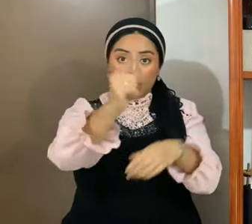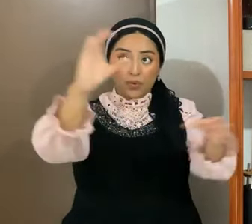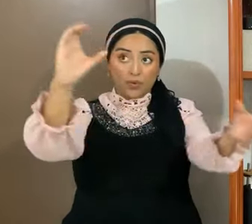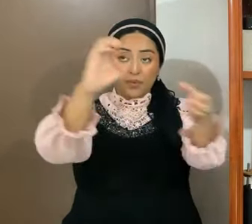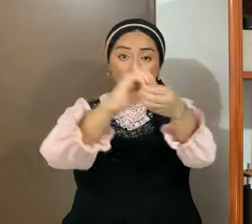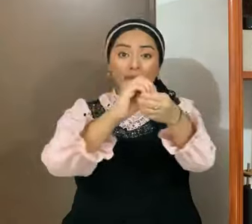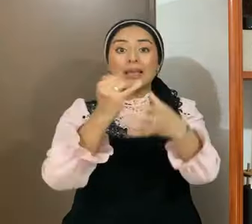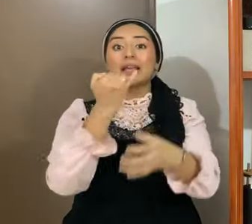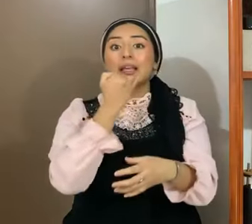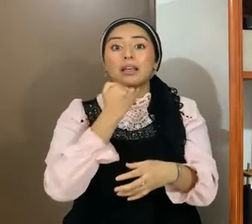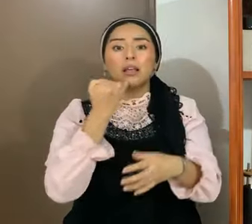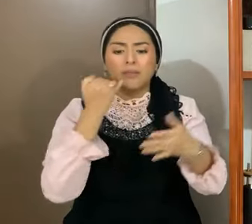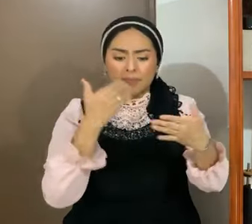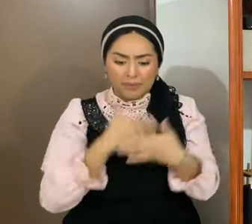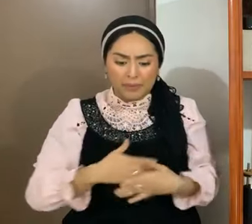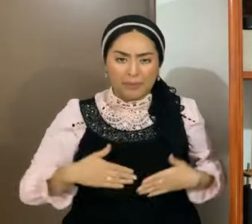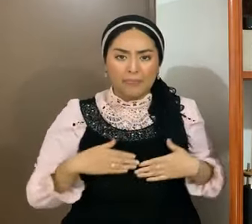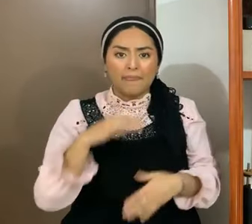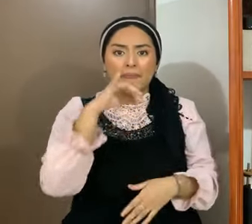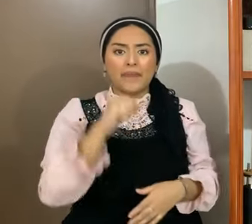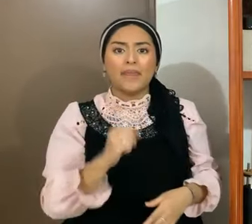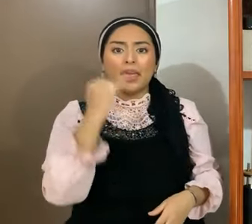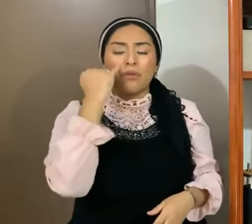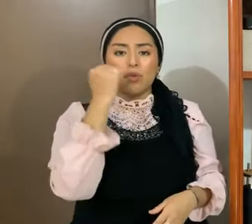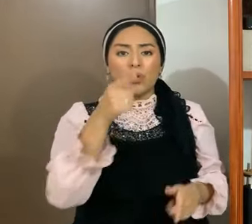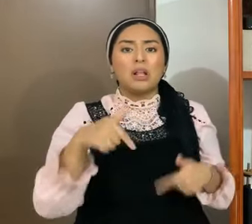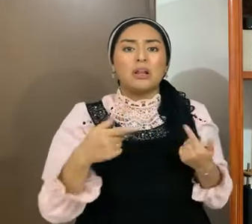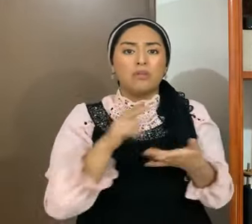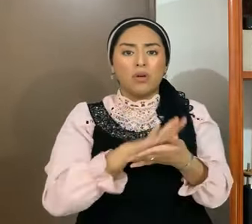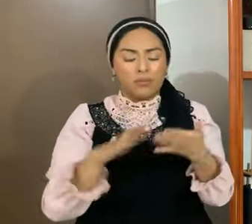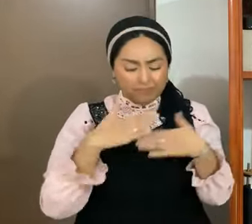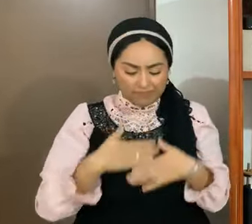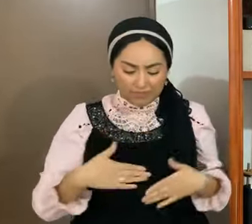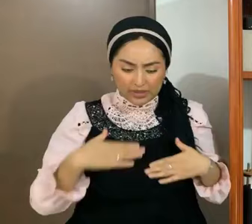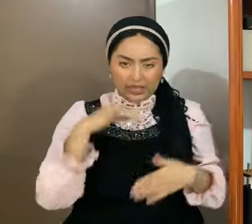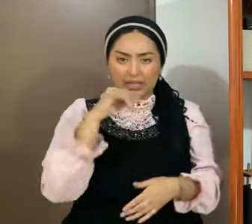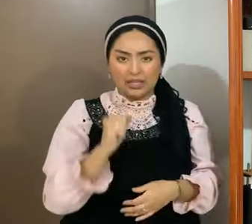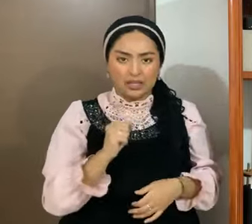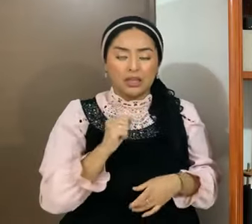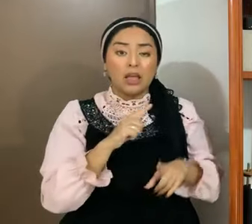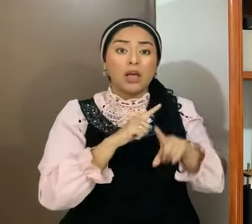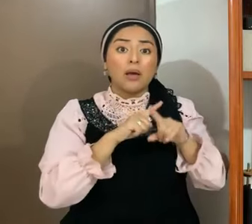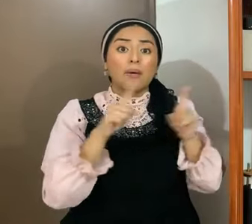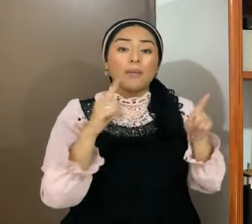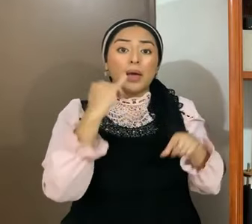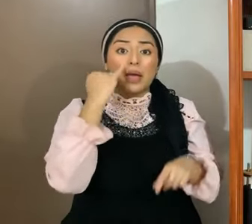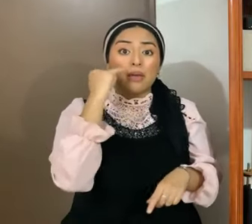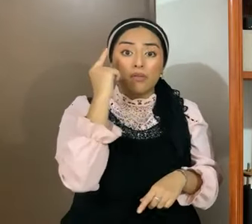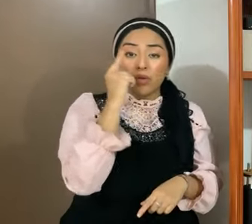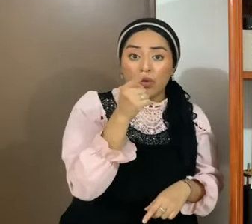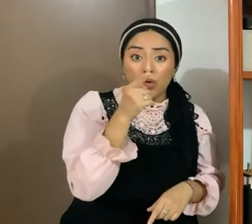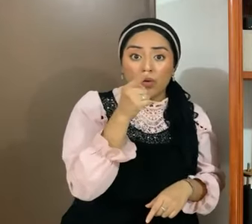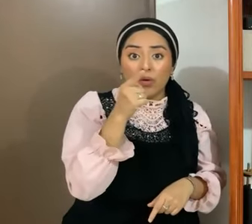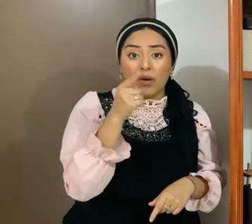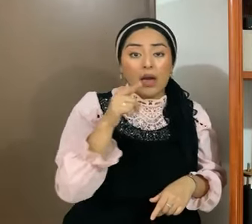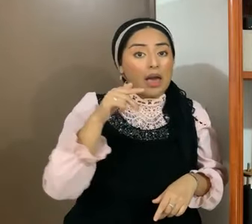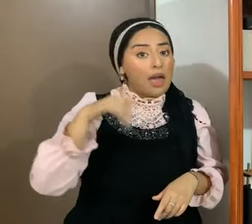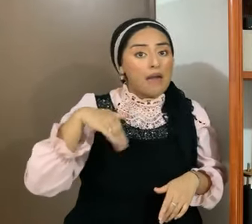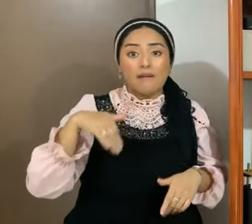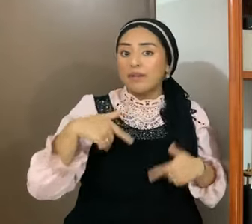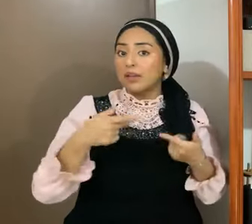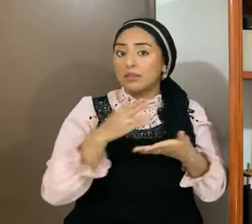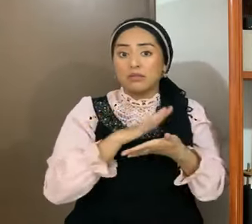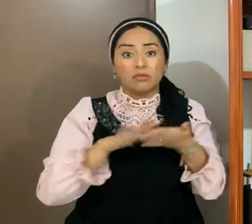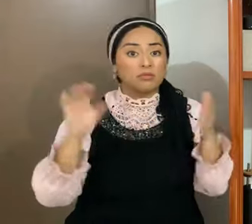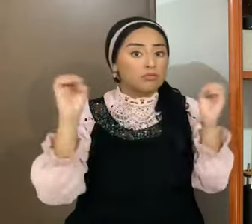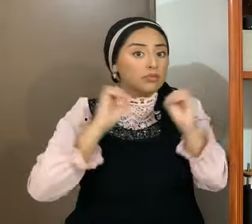Israel. Gózate, sí, si eres santo, gózate si eres santa. Pero si tú no te has portado bien,